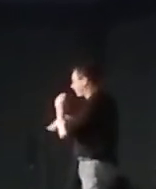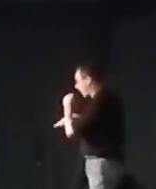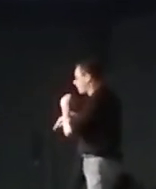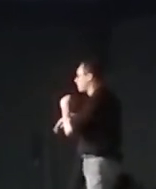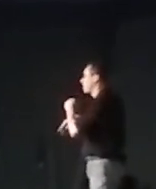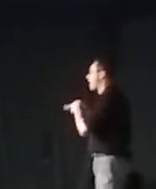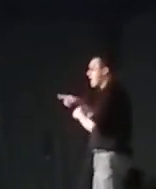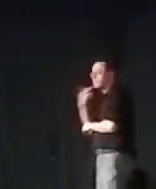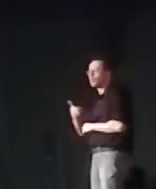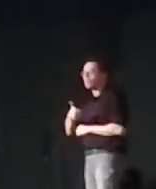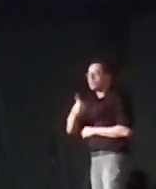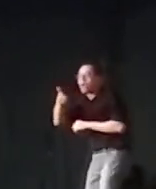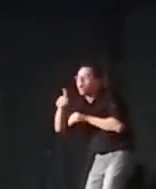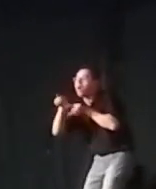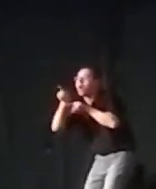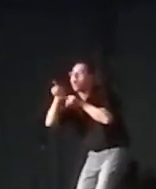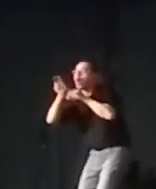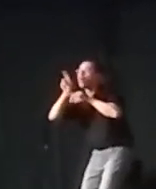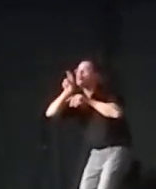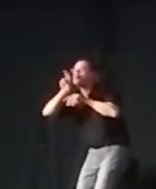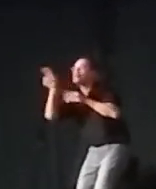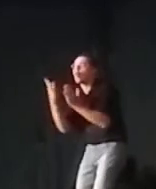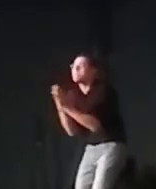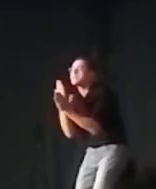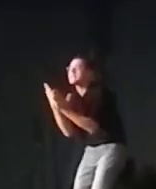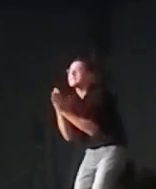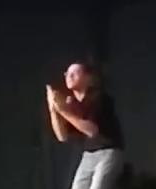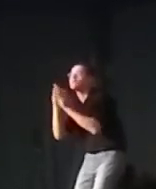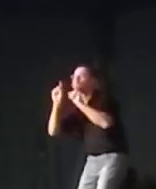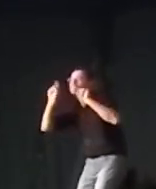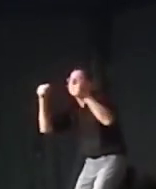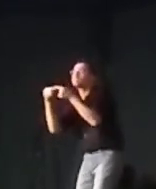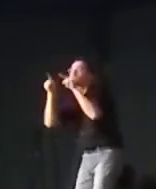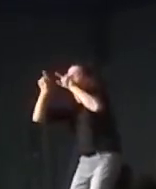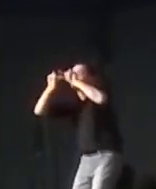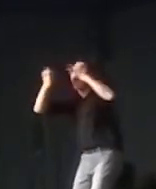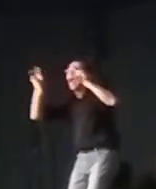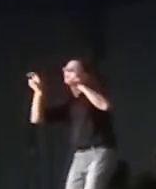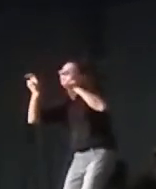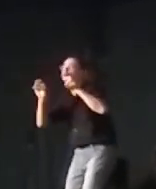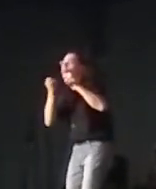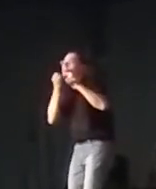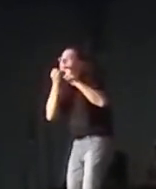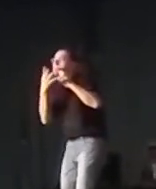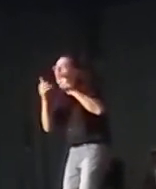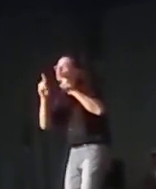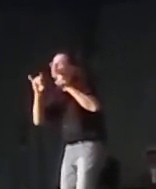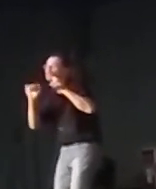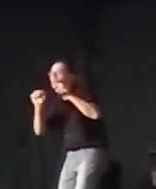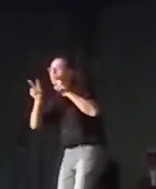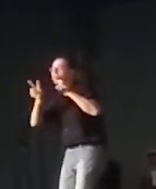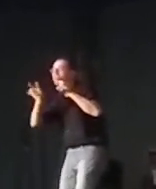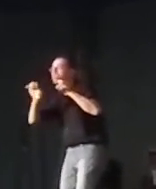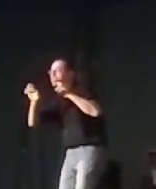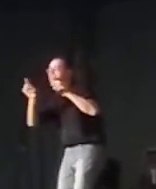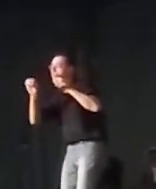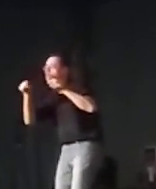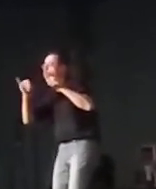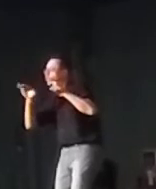o nome do nosso livro está no assunto, vai ser Bom Dia Verônica. Que máximo! E aí começamos a trabalhar, a gente escreve